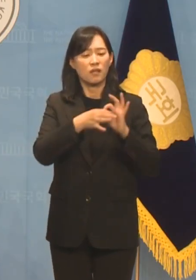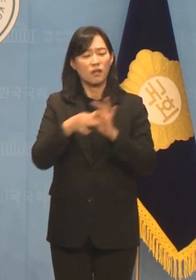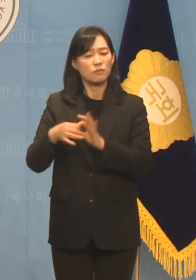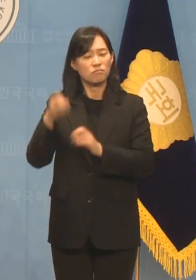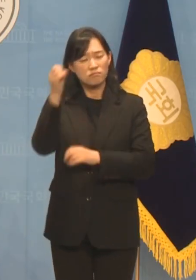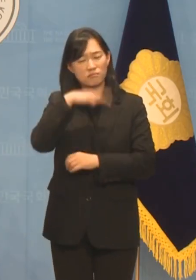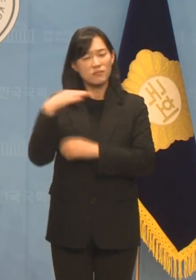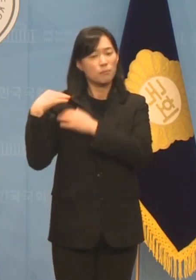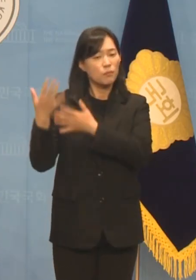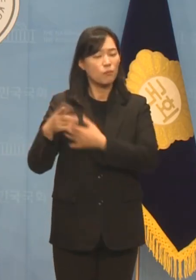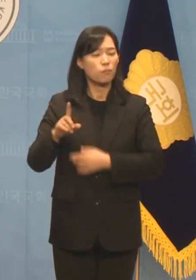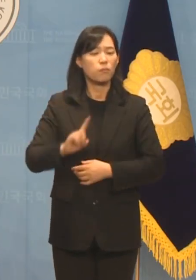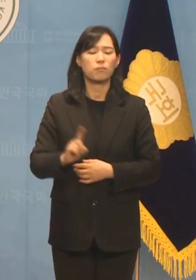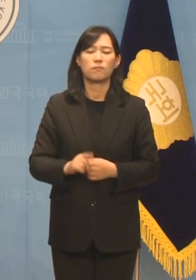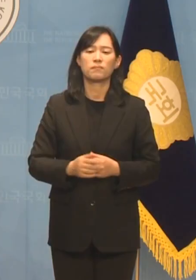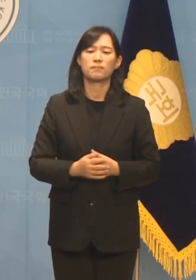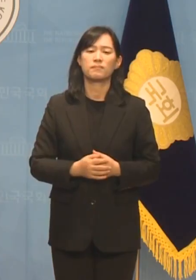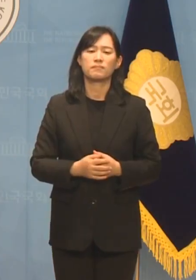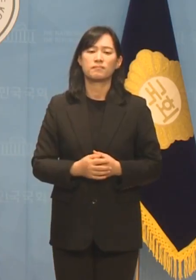셈입니까?